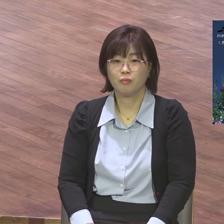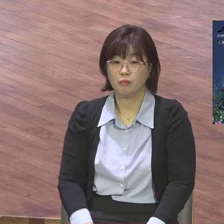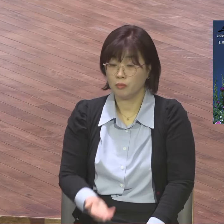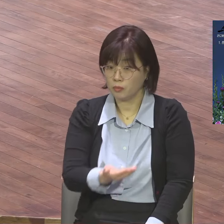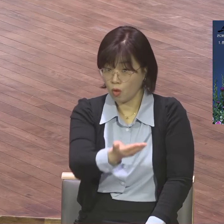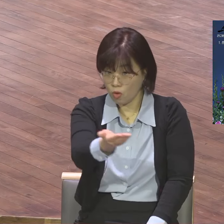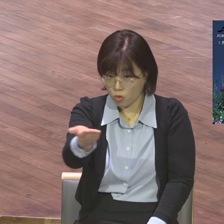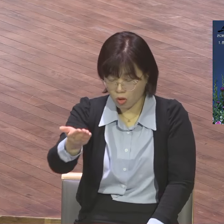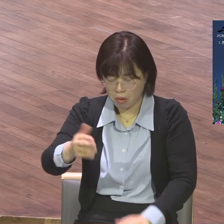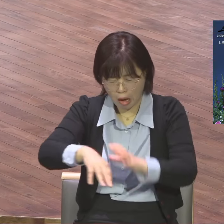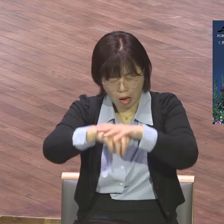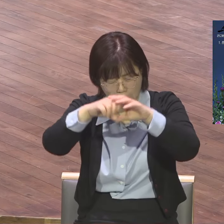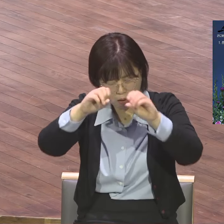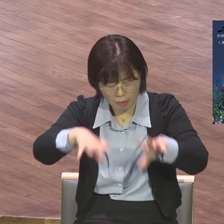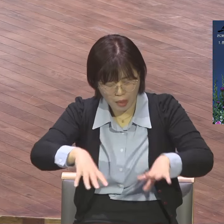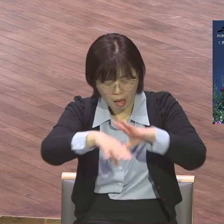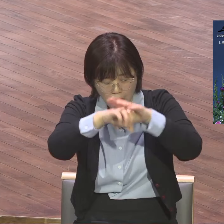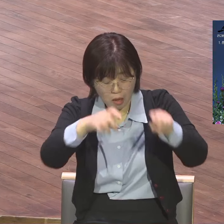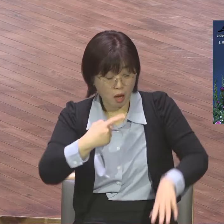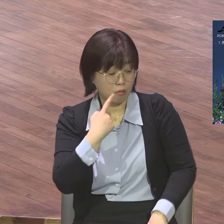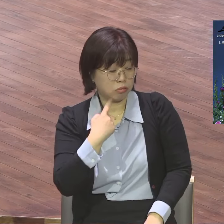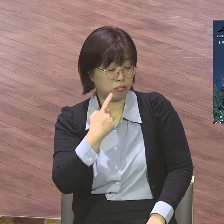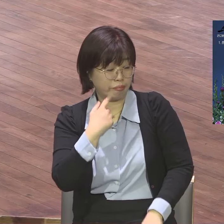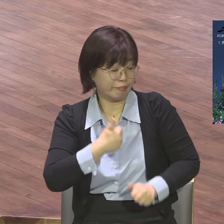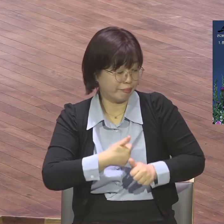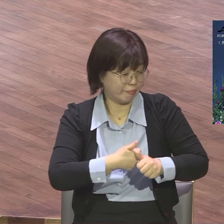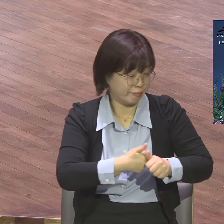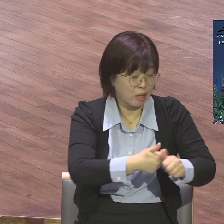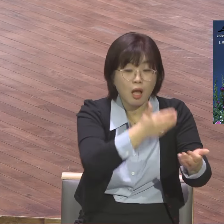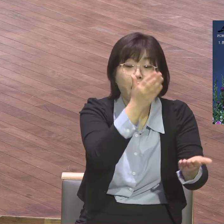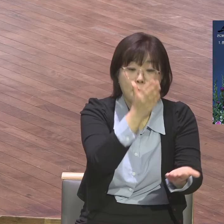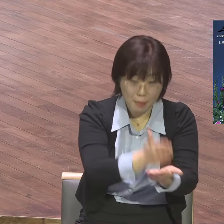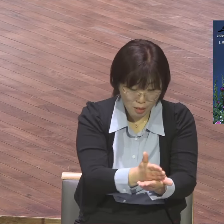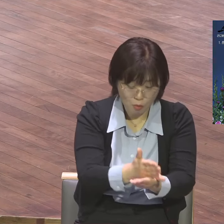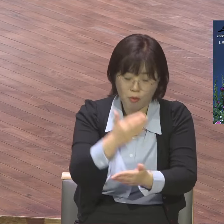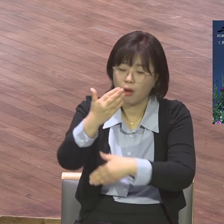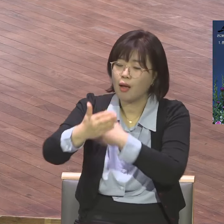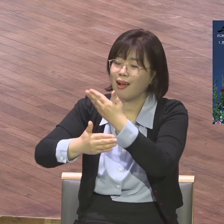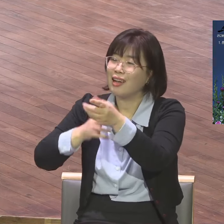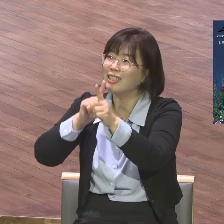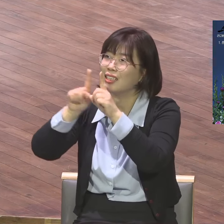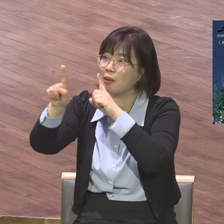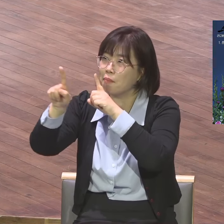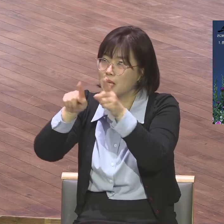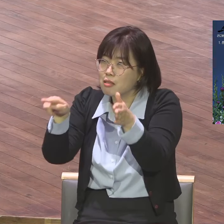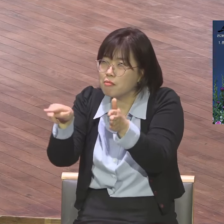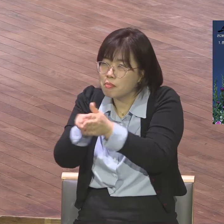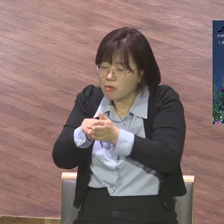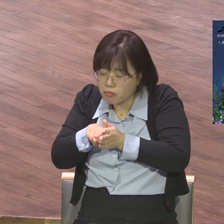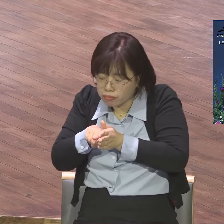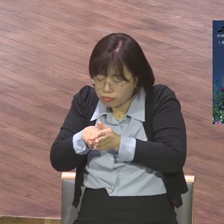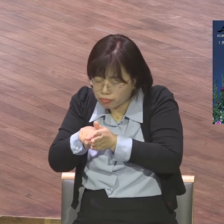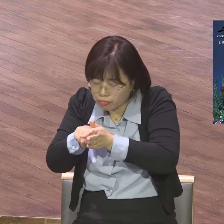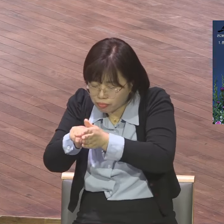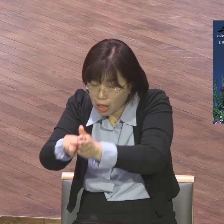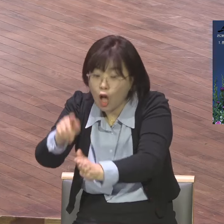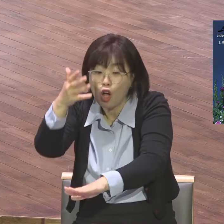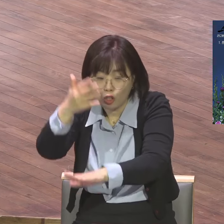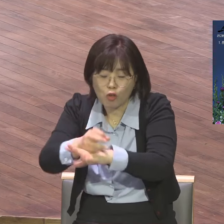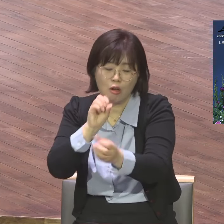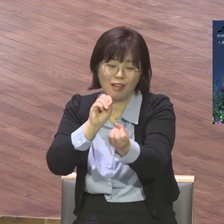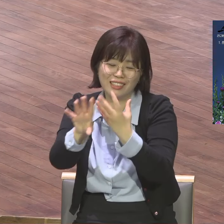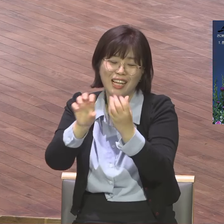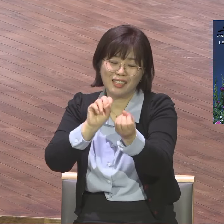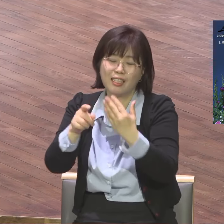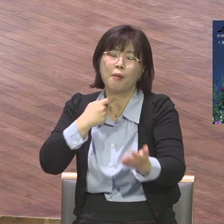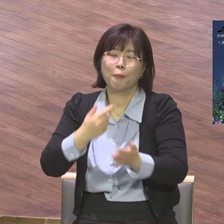말고 언약 중심의 삶을 살면서 영육간의 삶의 장막들을 넓혀나가는 증거의 길을